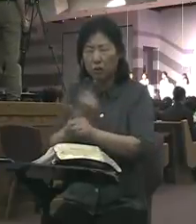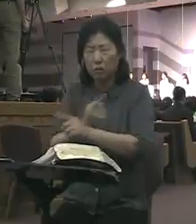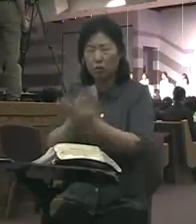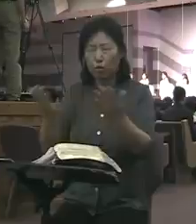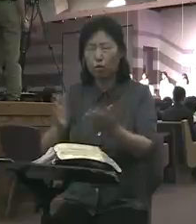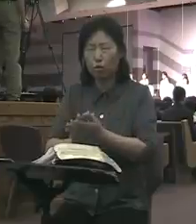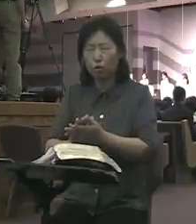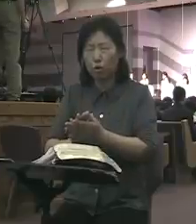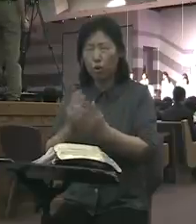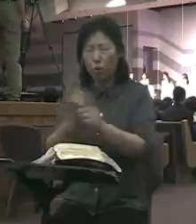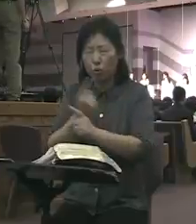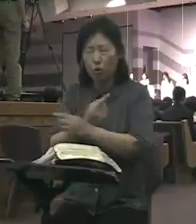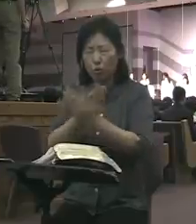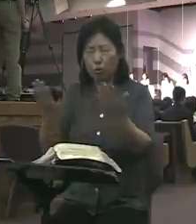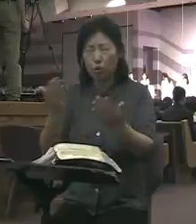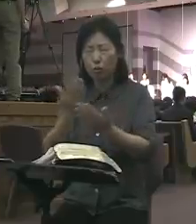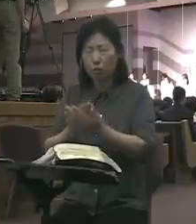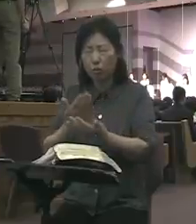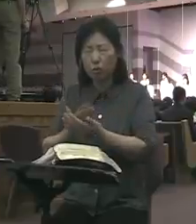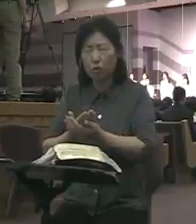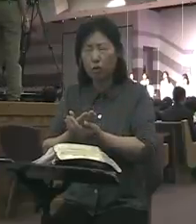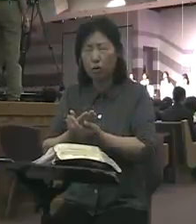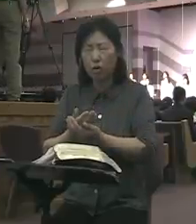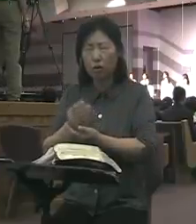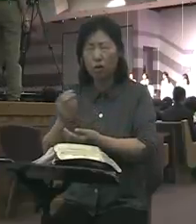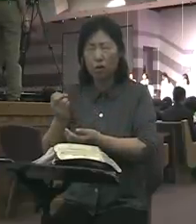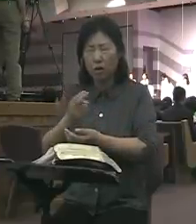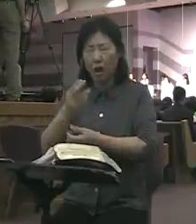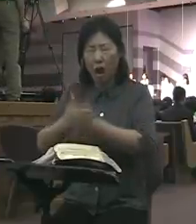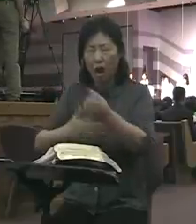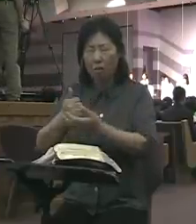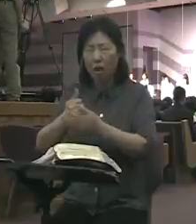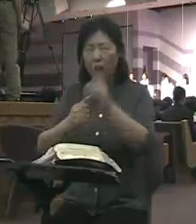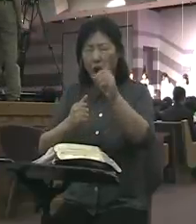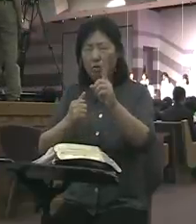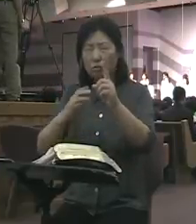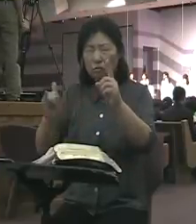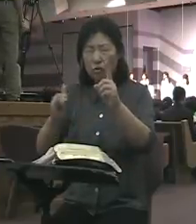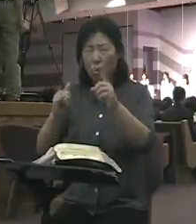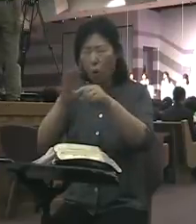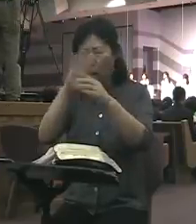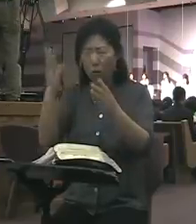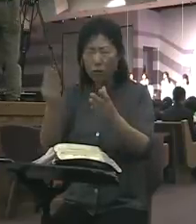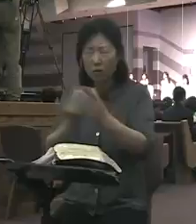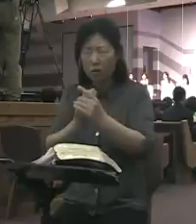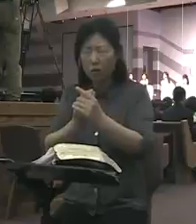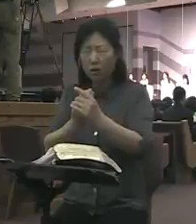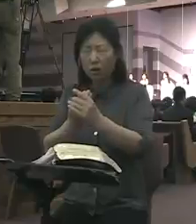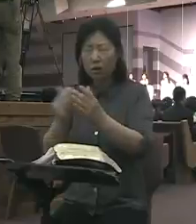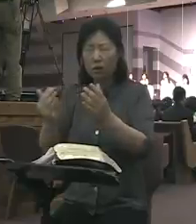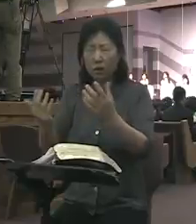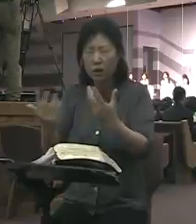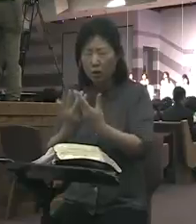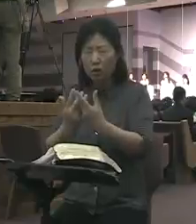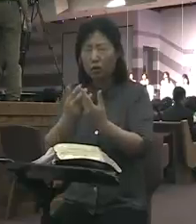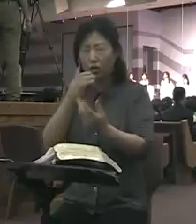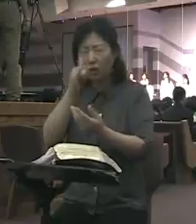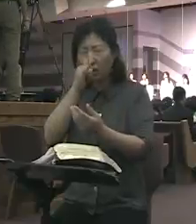주시고 고쳐 주시옵소서. 그리하여 하나님 한 분으로 온전히 채워질 수 있는 사람들, 하나님의